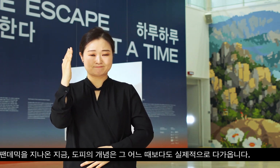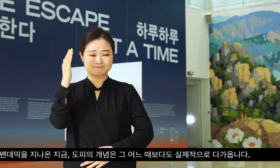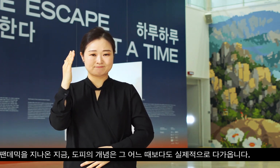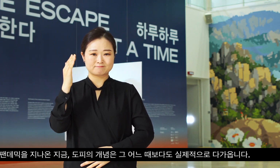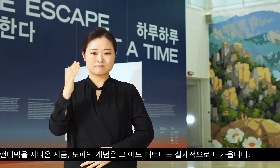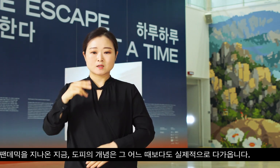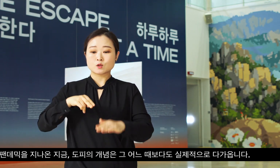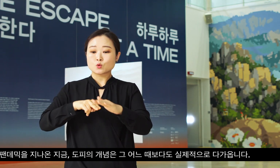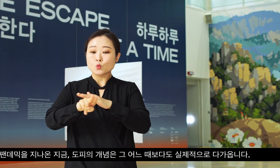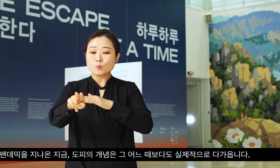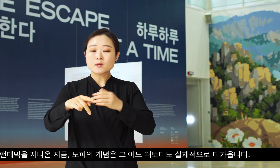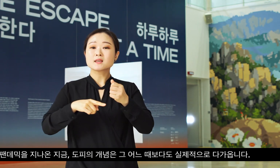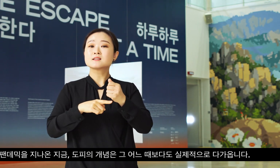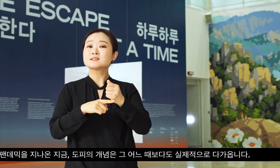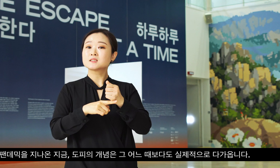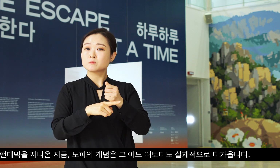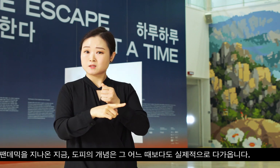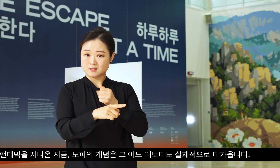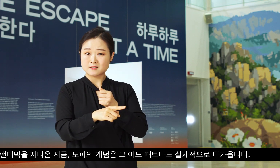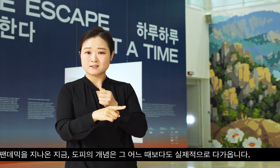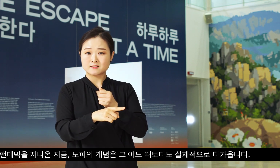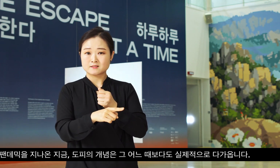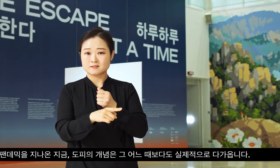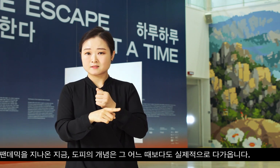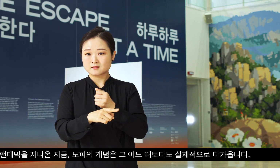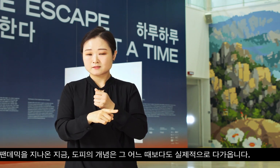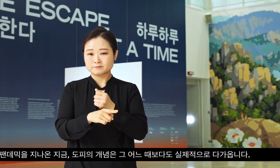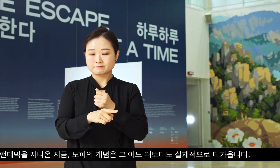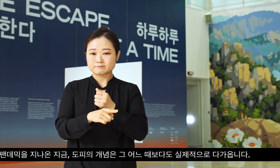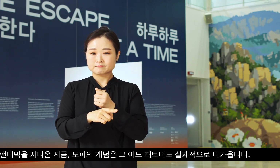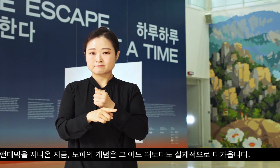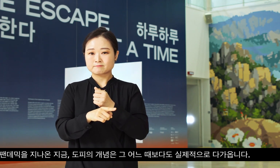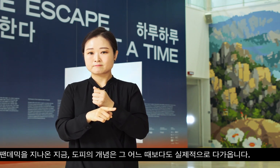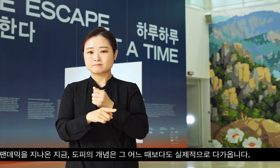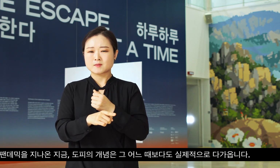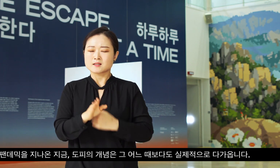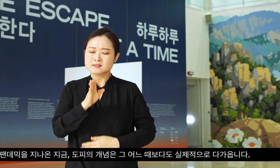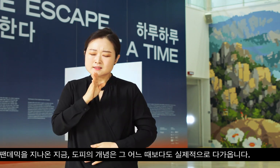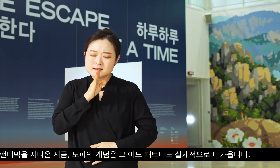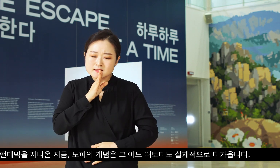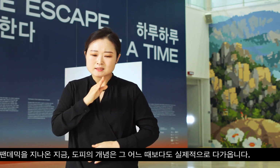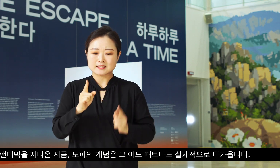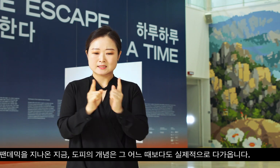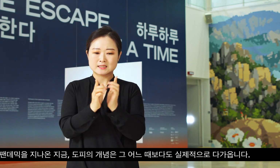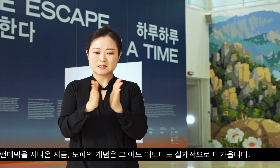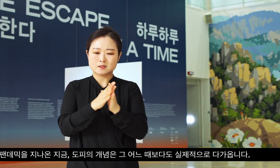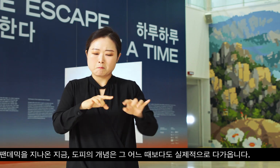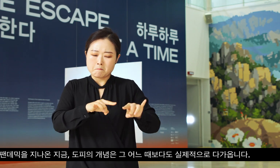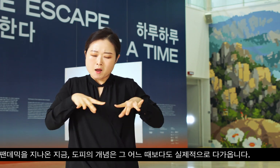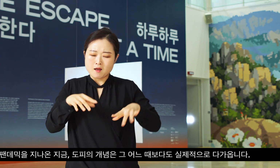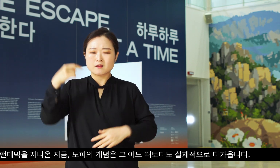도피의 개념은 그 어느 때보다도 실제적으로 다가옵니다.